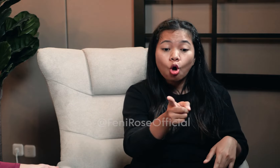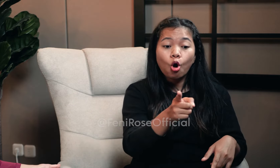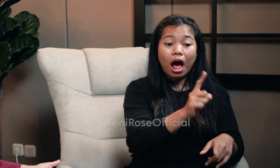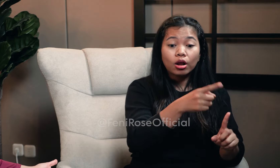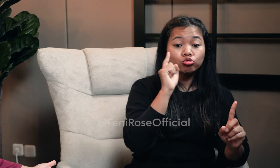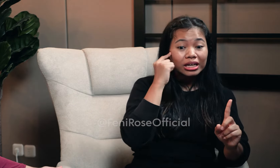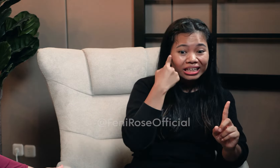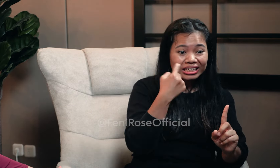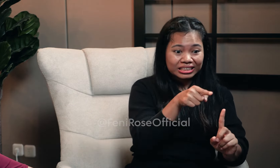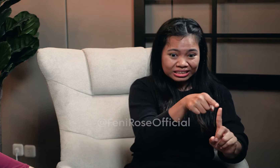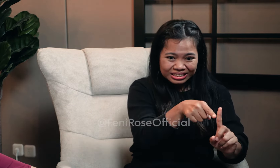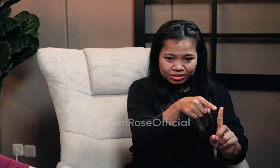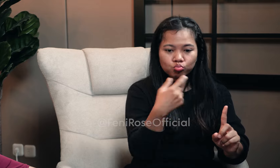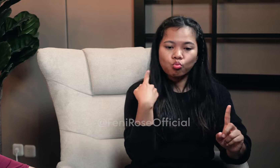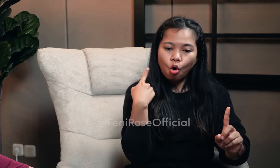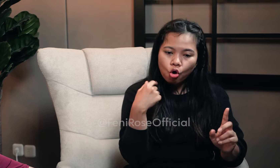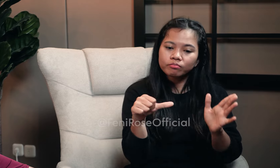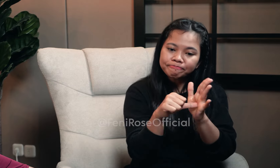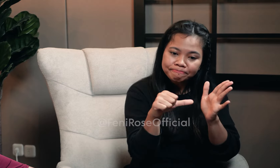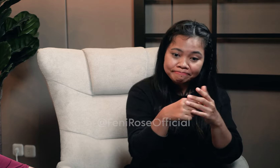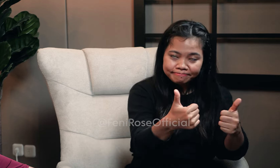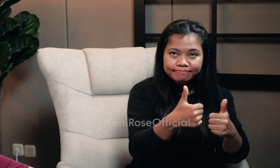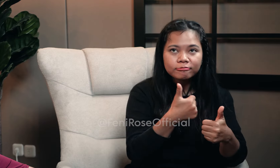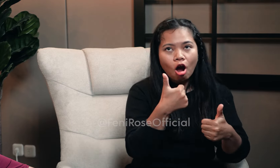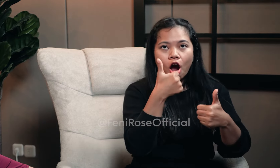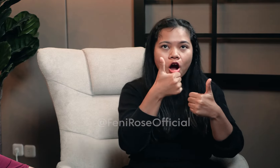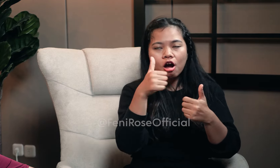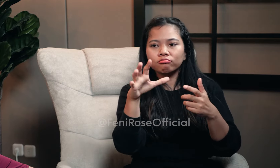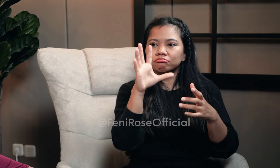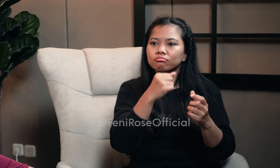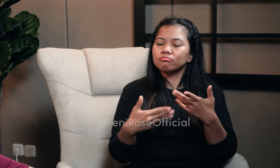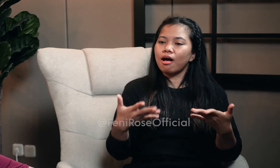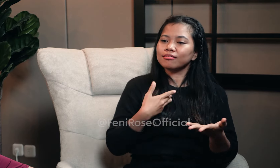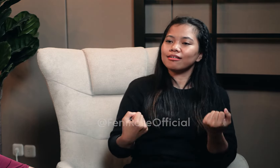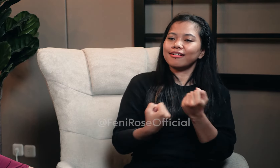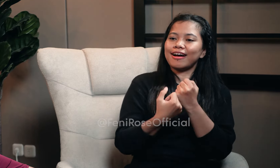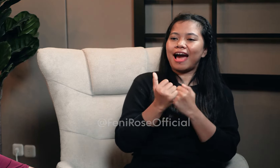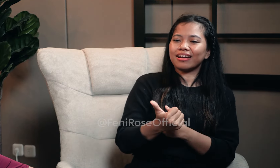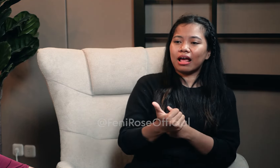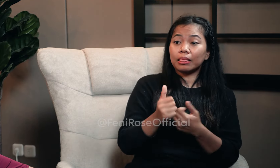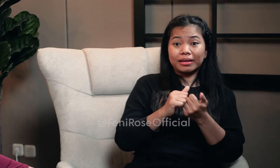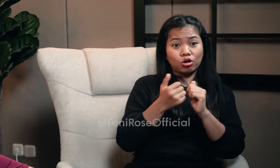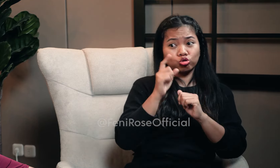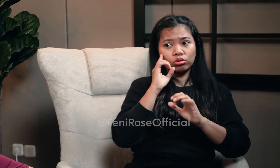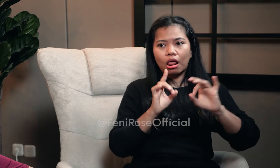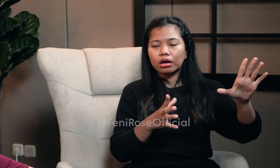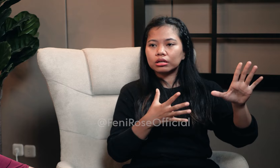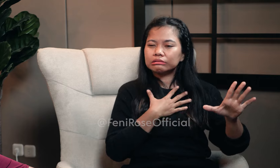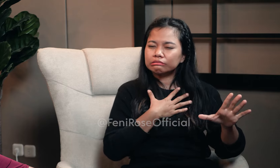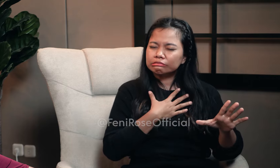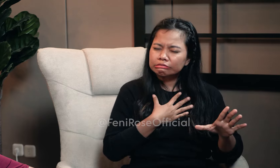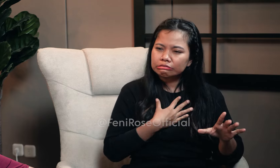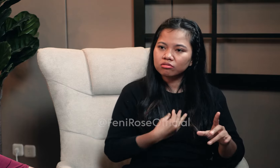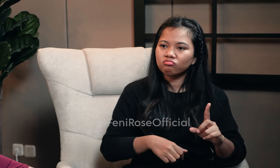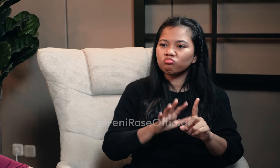sayajaururu eh memberitahu kalau ini lu ada teman tuli mohon bantuannya dan teman-teman sekelas support Heeh kayak